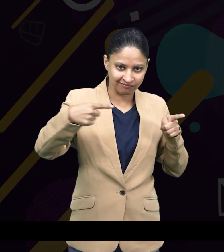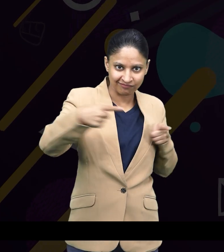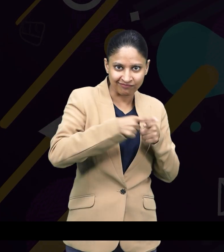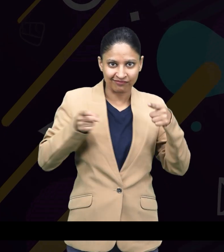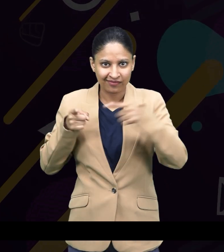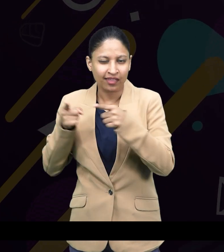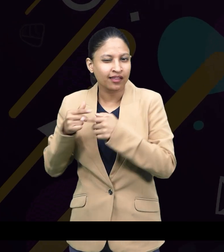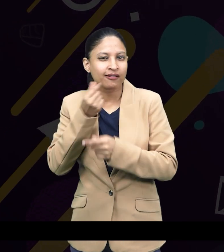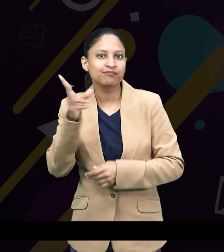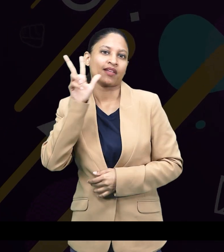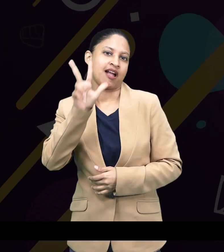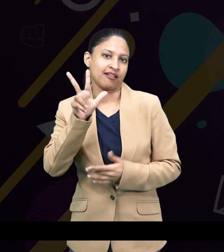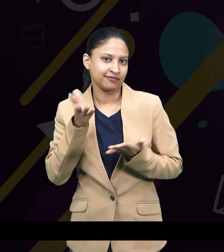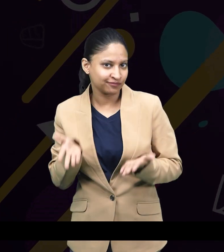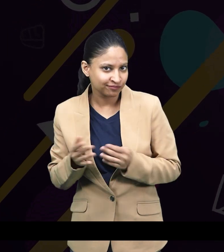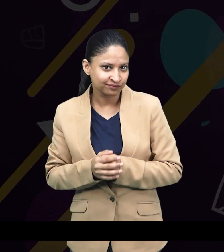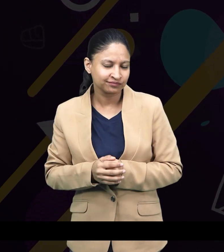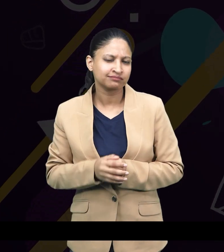8 कोने।